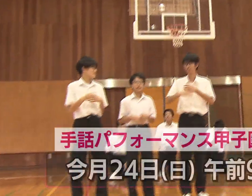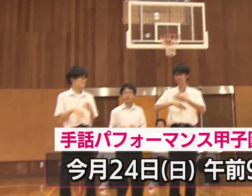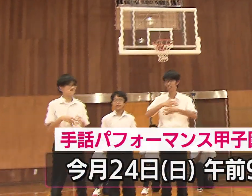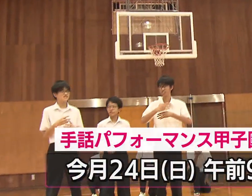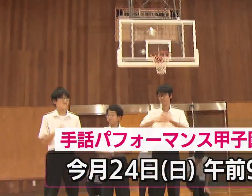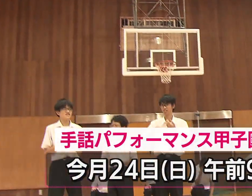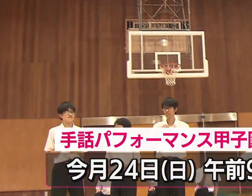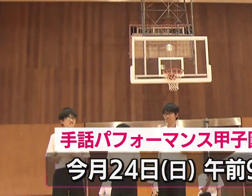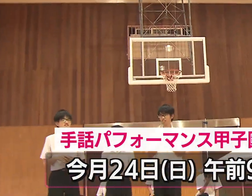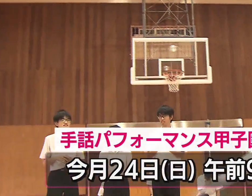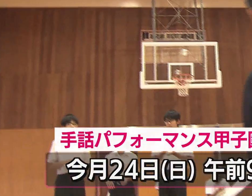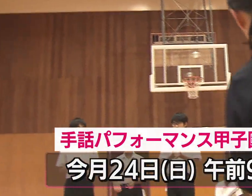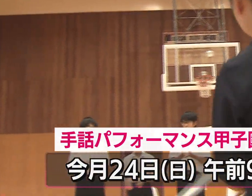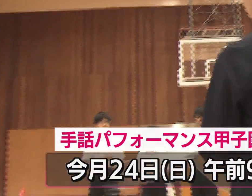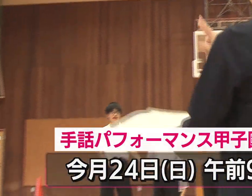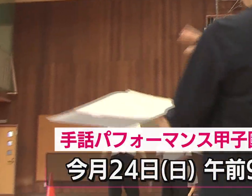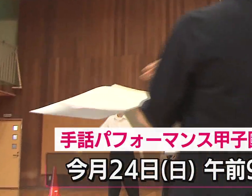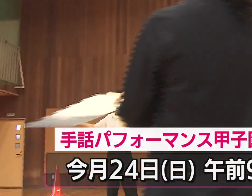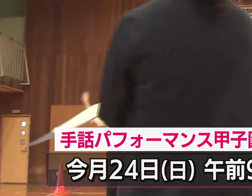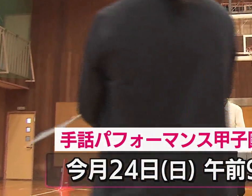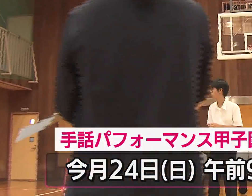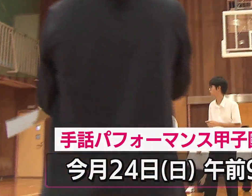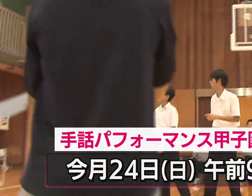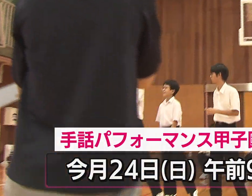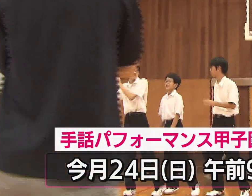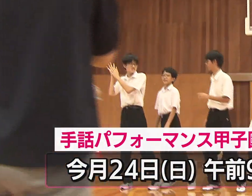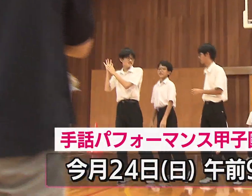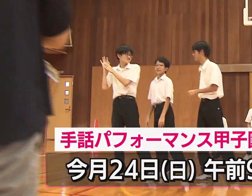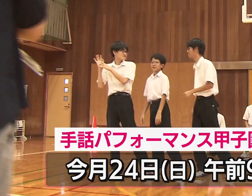日曜日に開催される手話パフォーマンス甲子園、